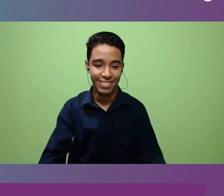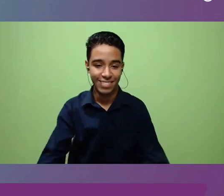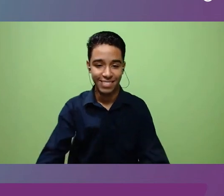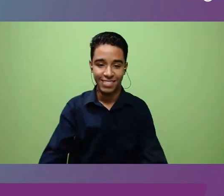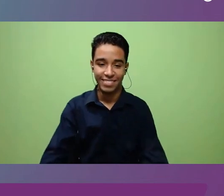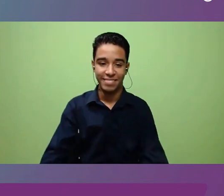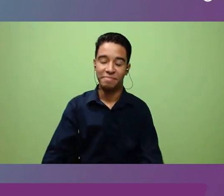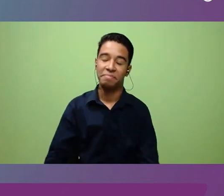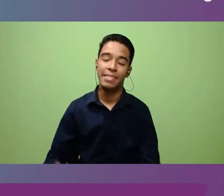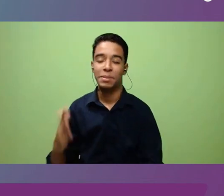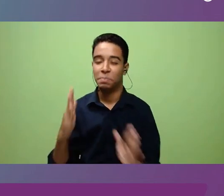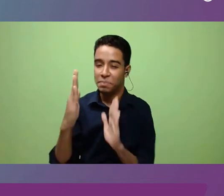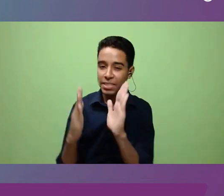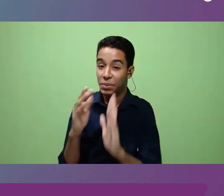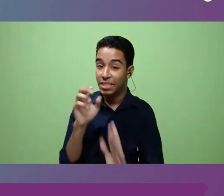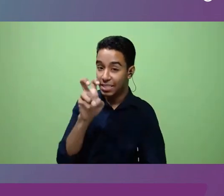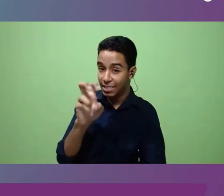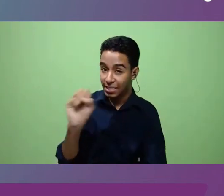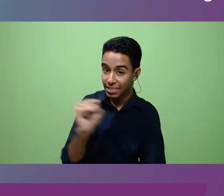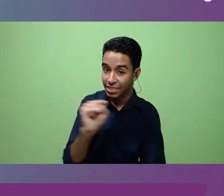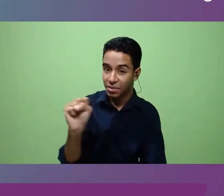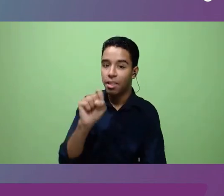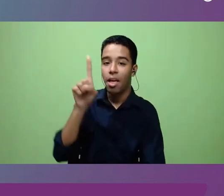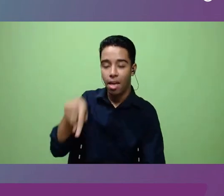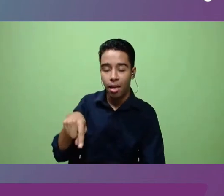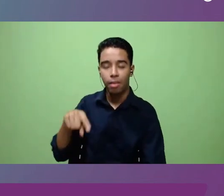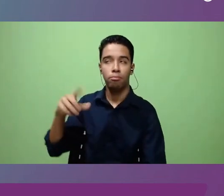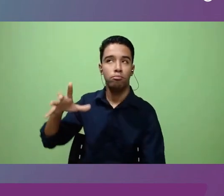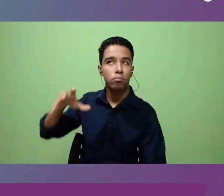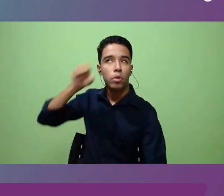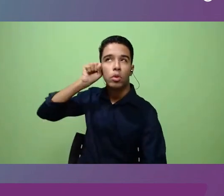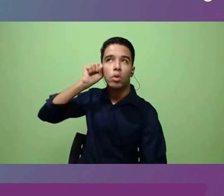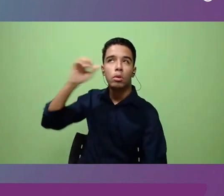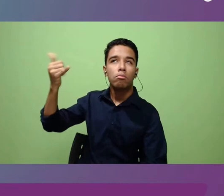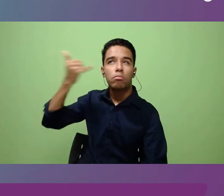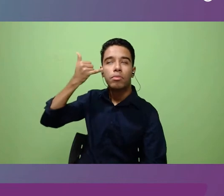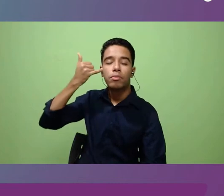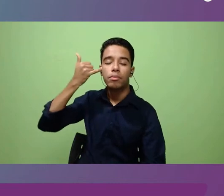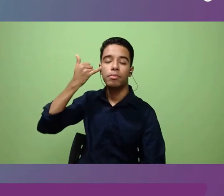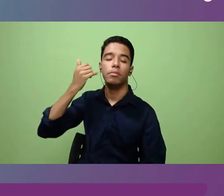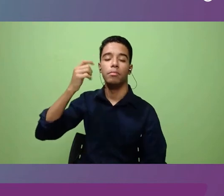Esses 5 segundos é o tempo que ele tem para tomar as escolhas tradutórias dele.